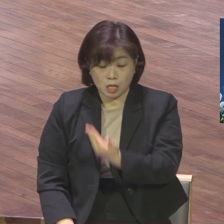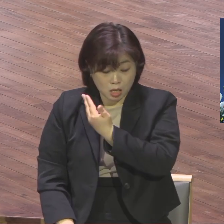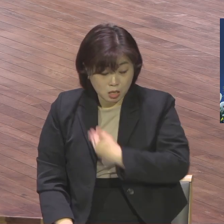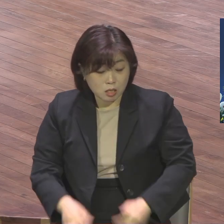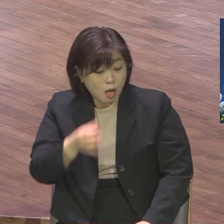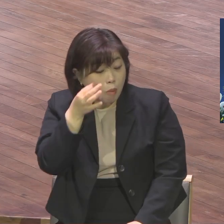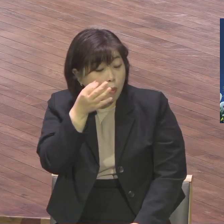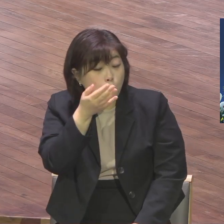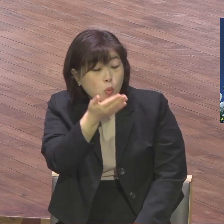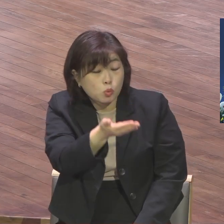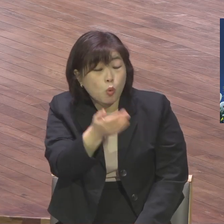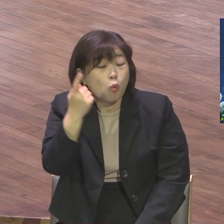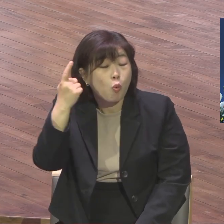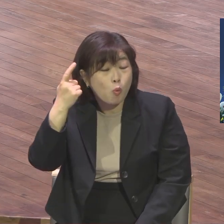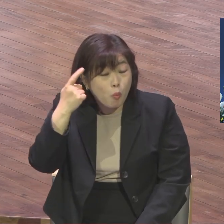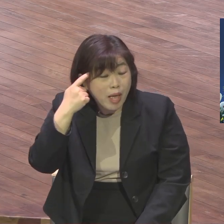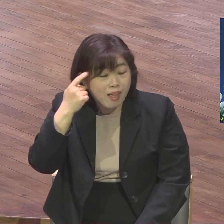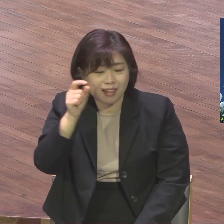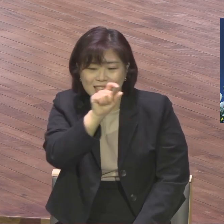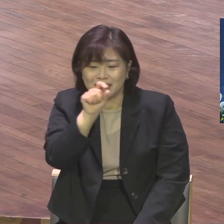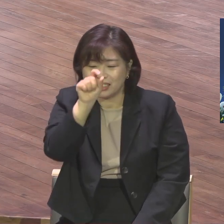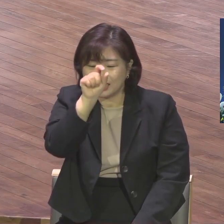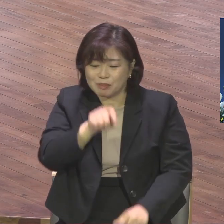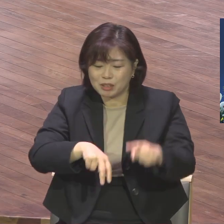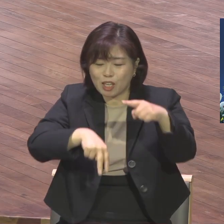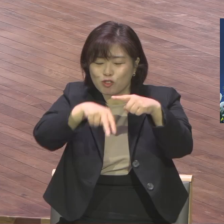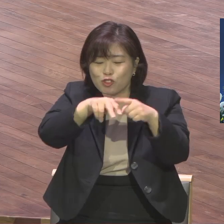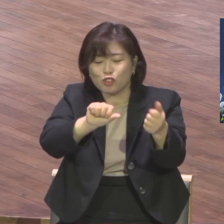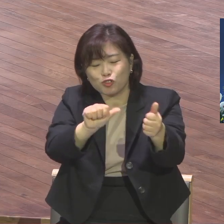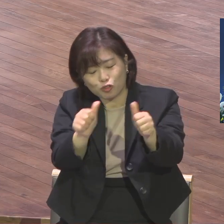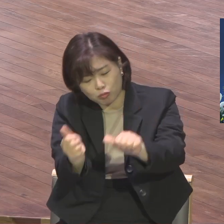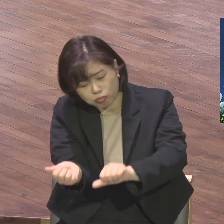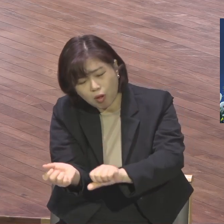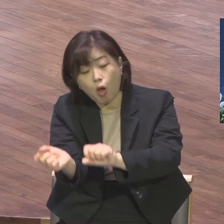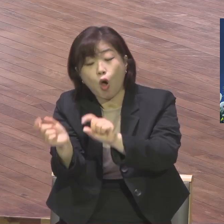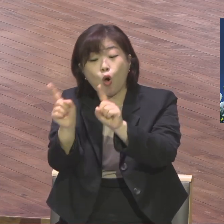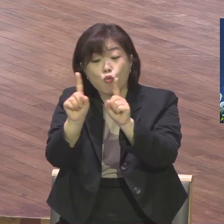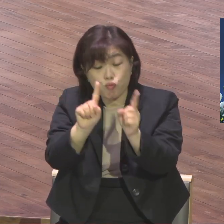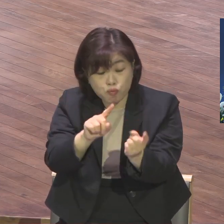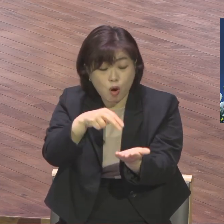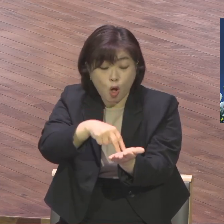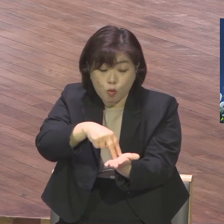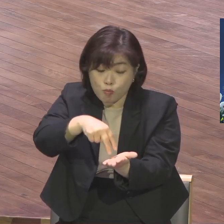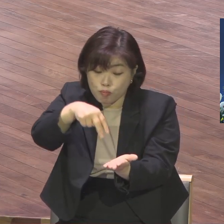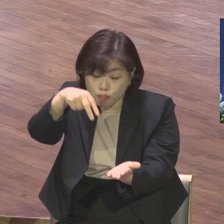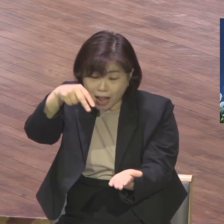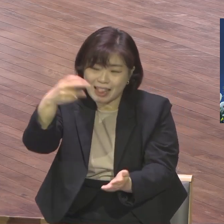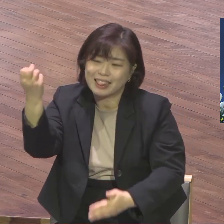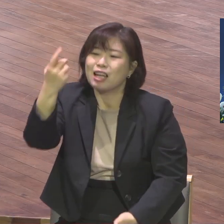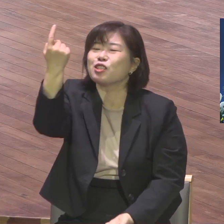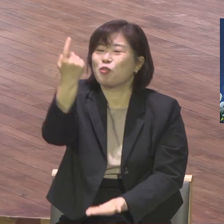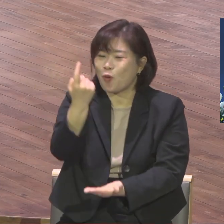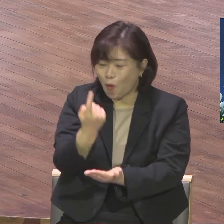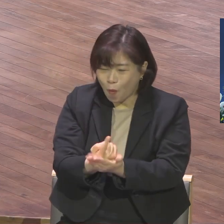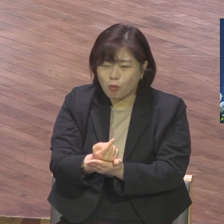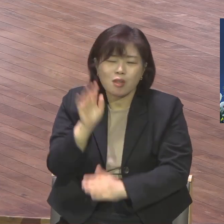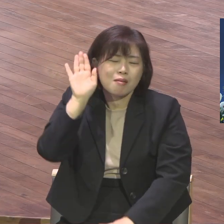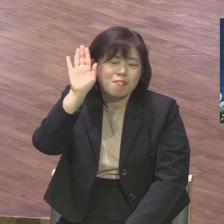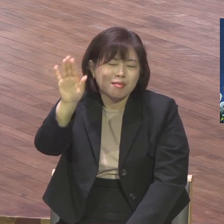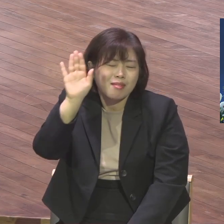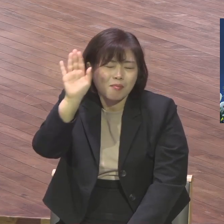십자가 사건 이후에 임하게 될 부활, 성천, 이 재림의 영광스러운